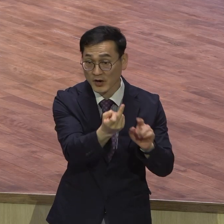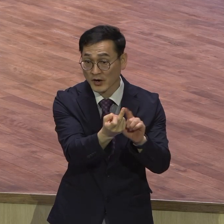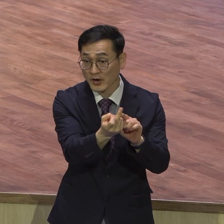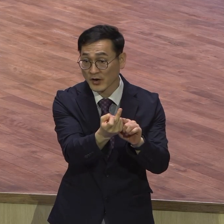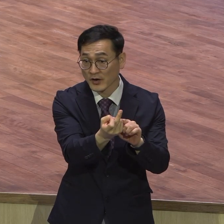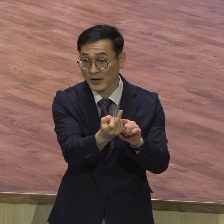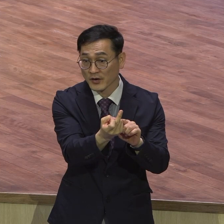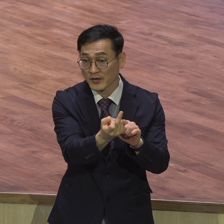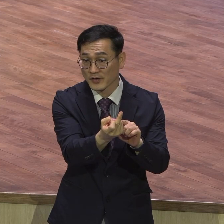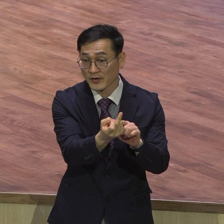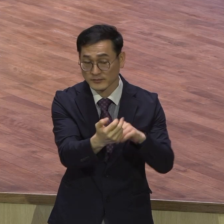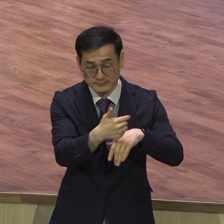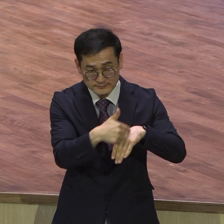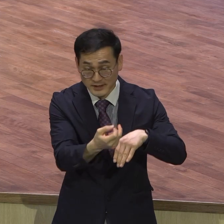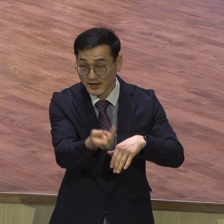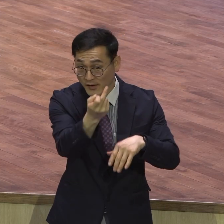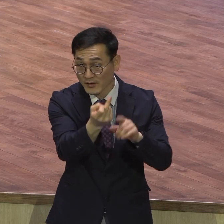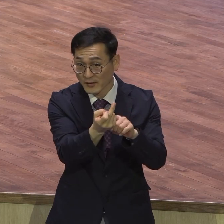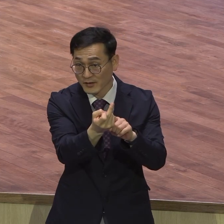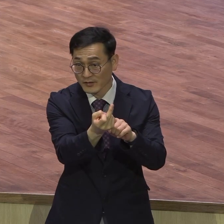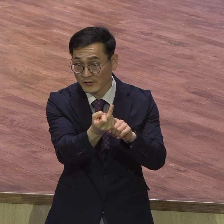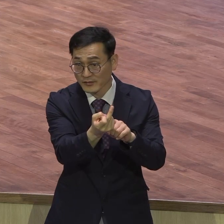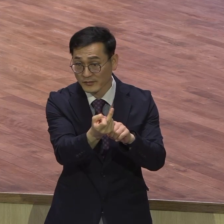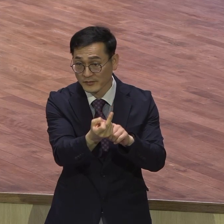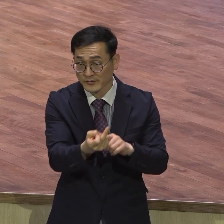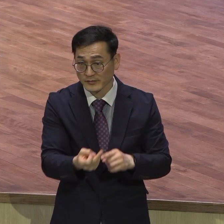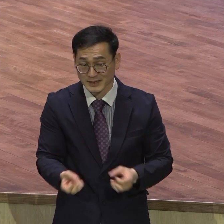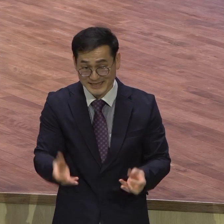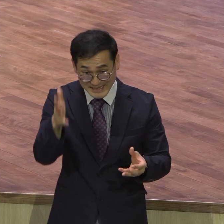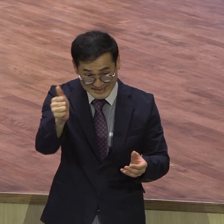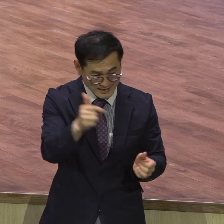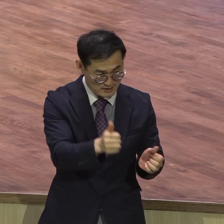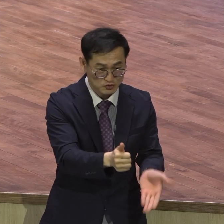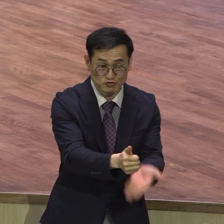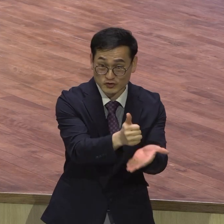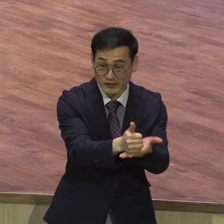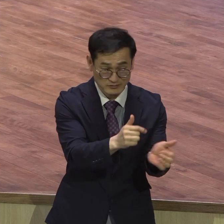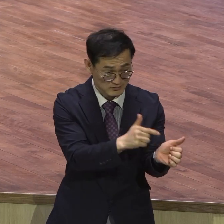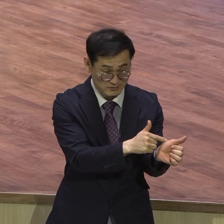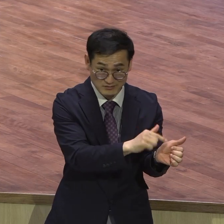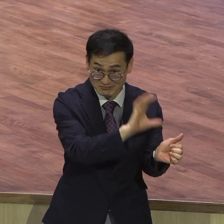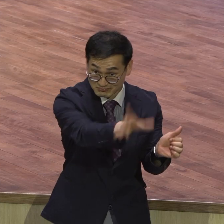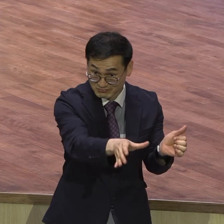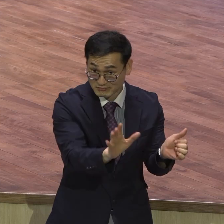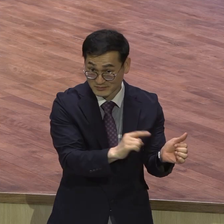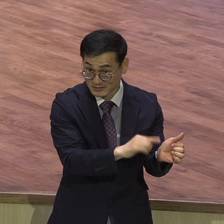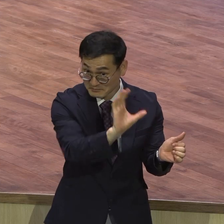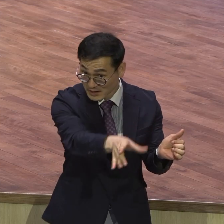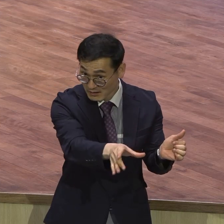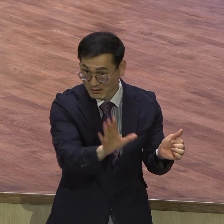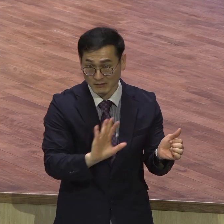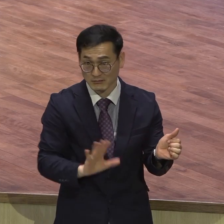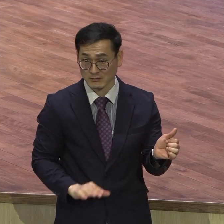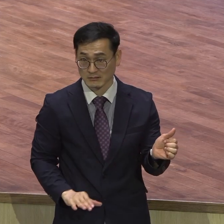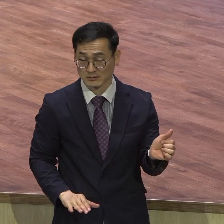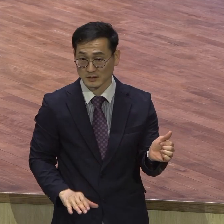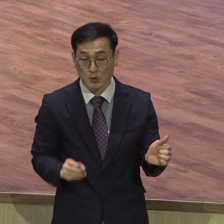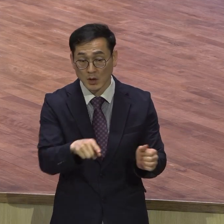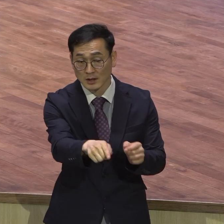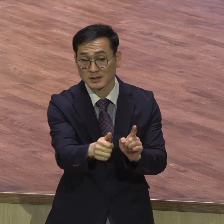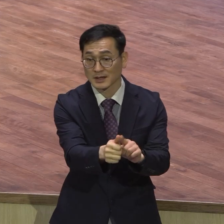친형이잖아요. 형님 제사장 하세요. 추천한 게 아니. 또 아론이 내가 제사장